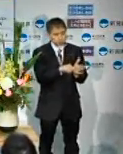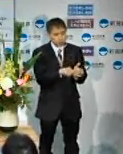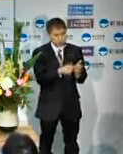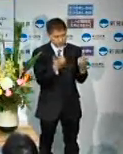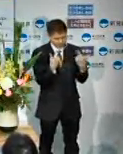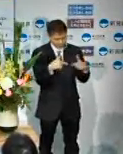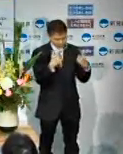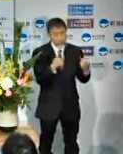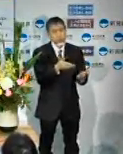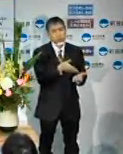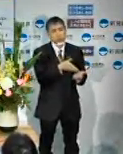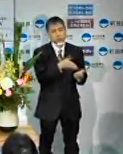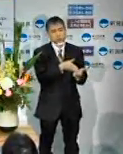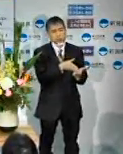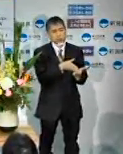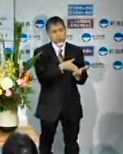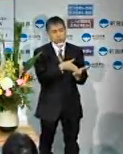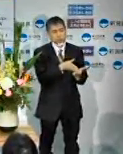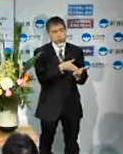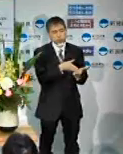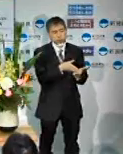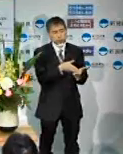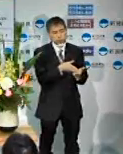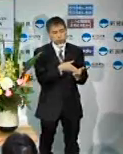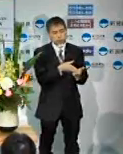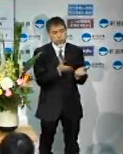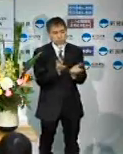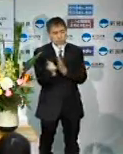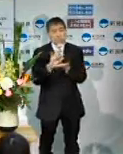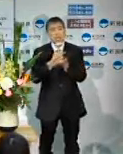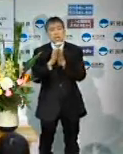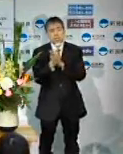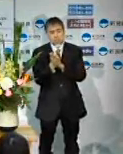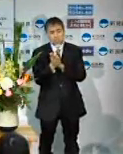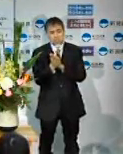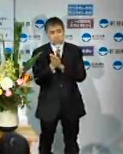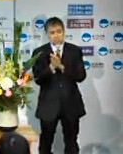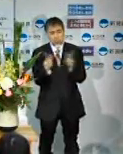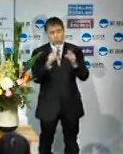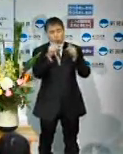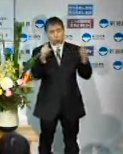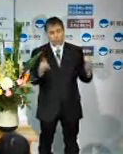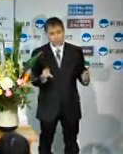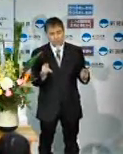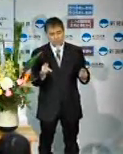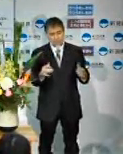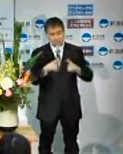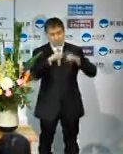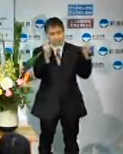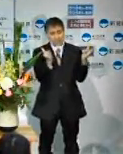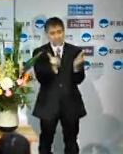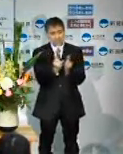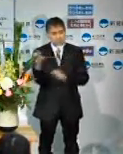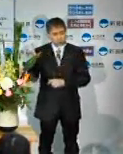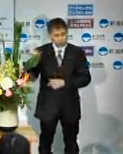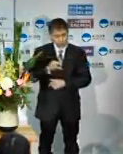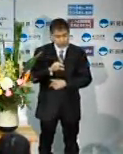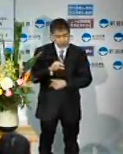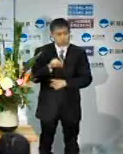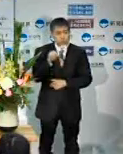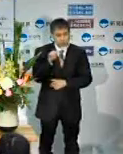の深刻な課題である、ま、人口減少、特に社会減少の部分はですね、ぜひ若い世代がやっぱり魅力を感